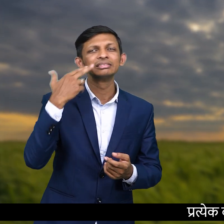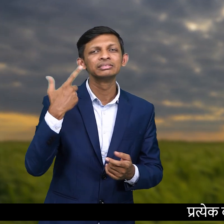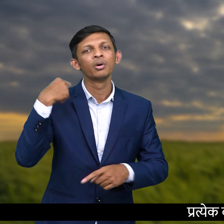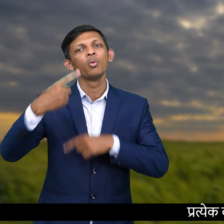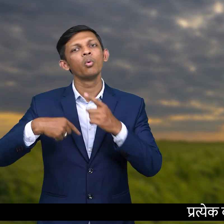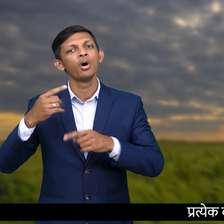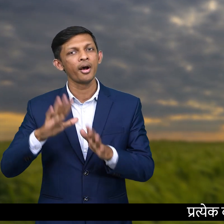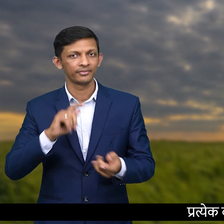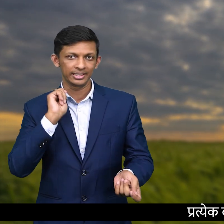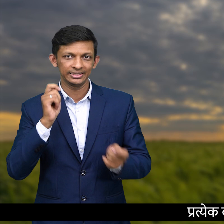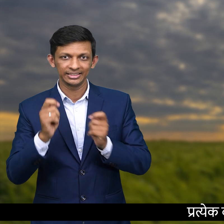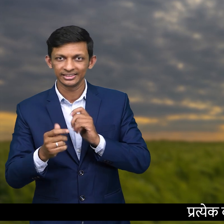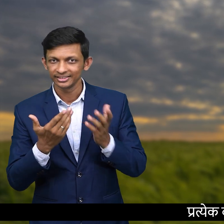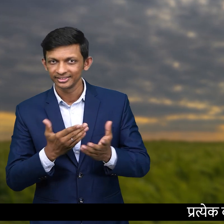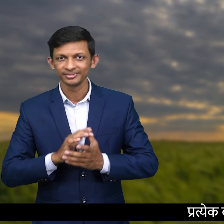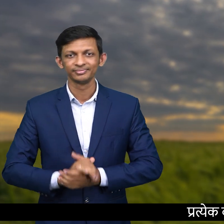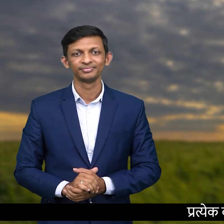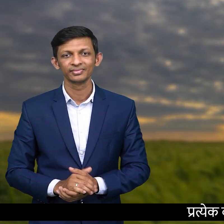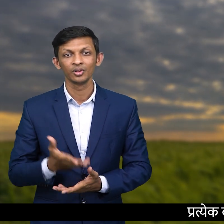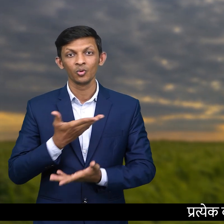प्रत्येक बदलाचे एक कारण असते.